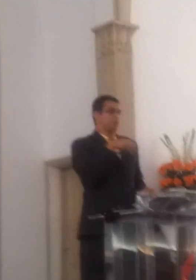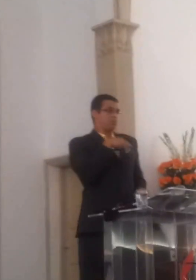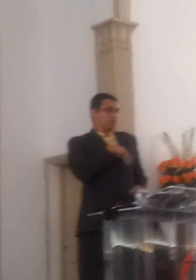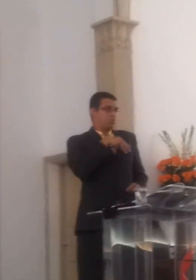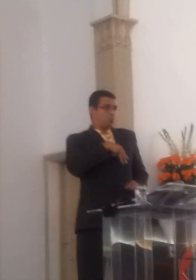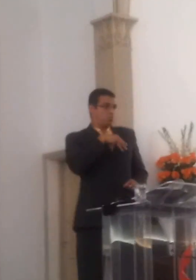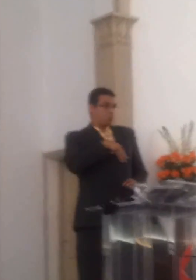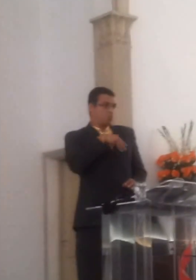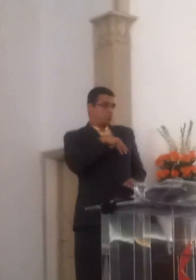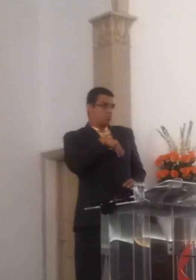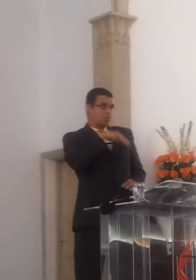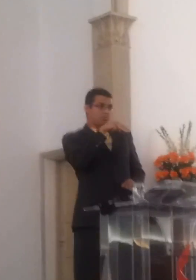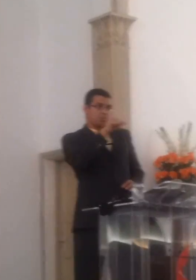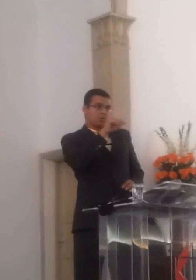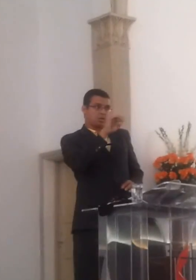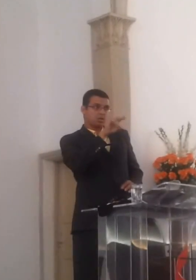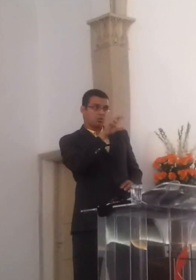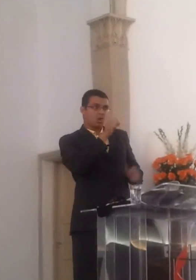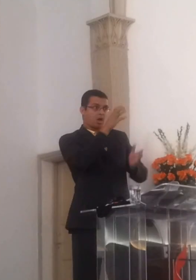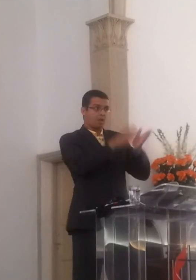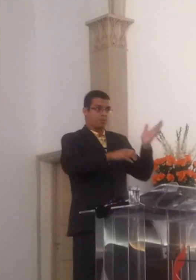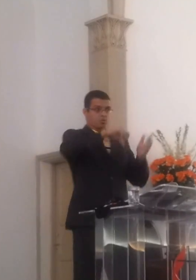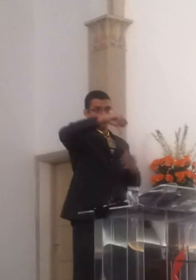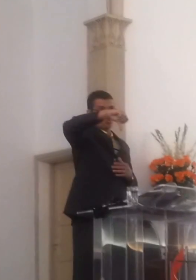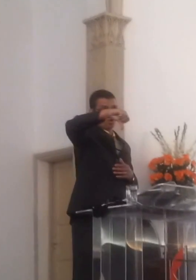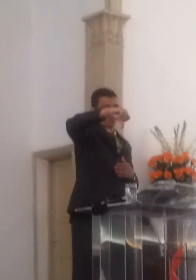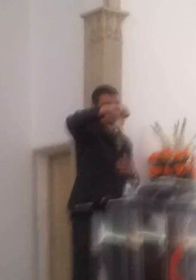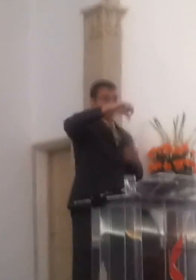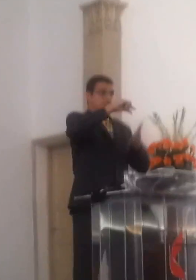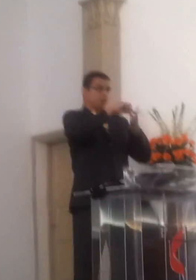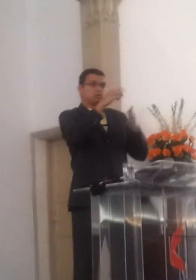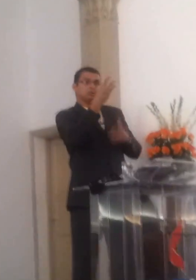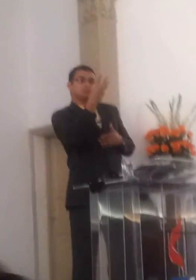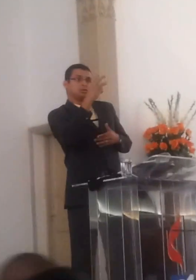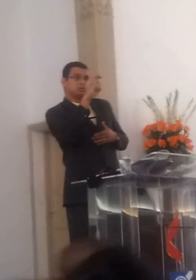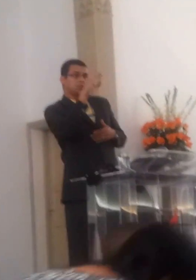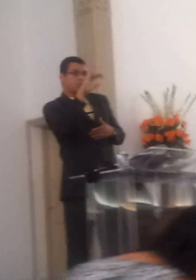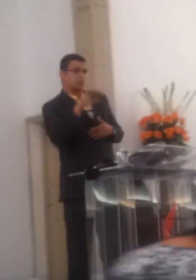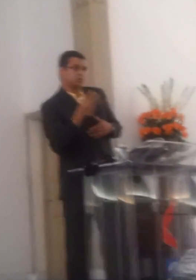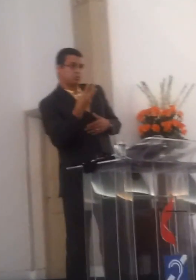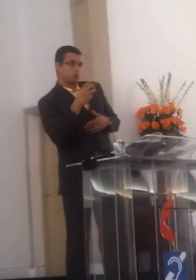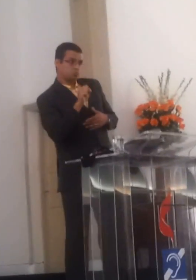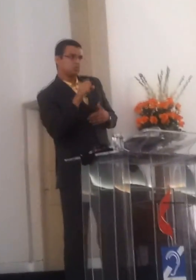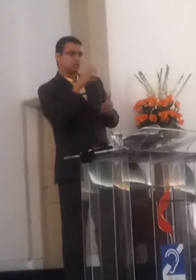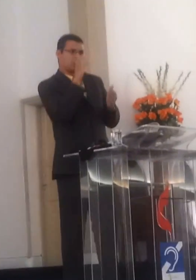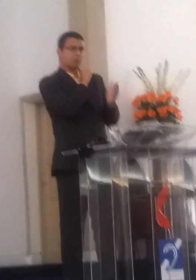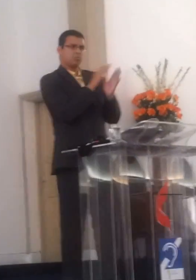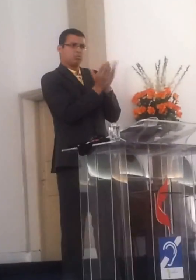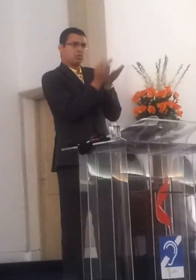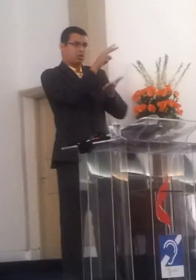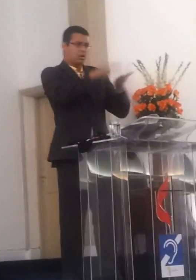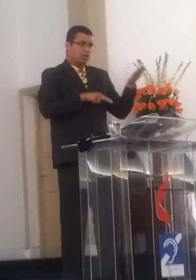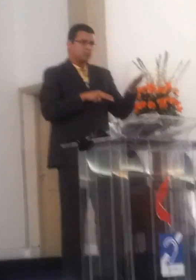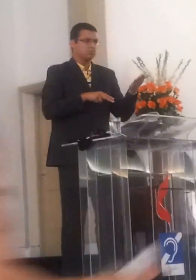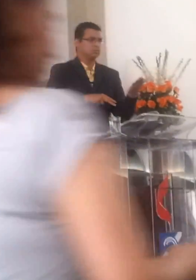Do versículo 35 ao 38, Mateus, capítulo 9. Versículo 35 até o 38. Rapidinho, eu vou estar